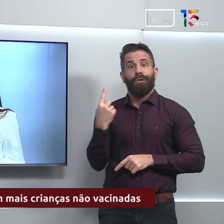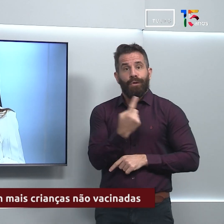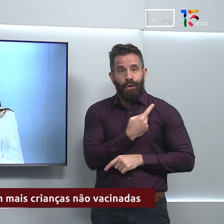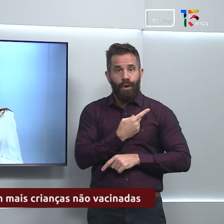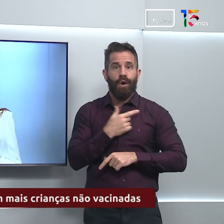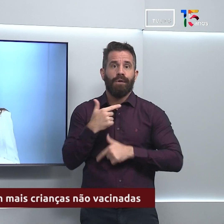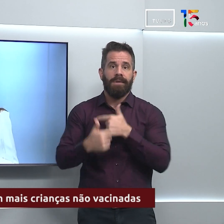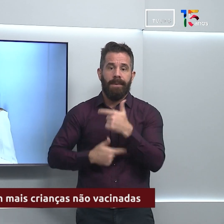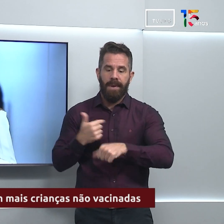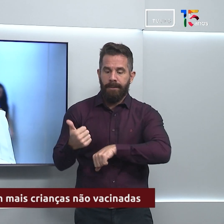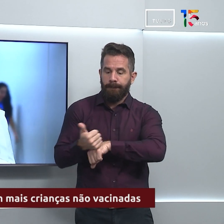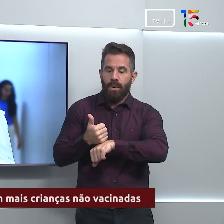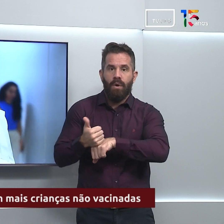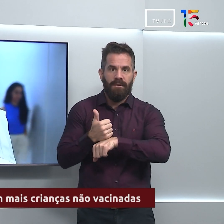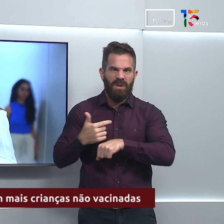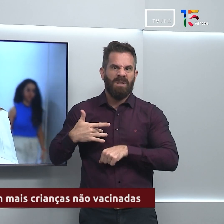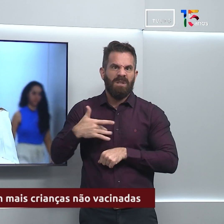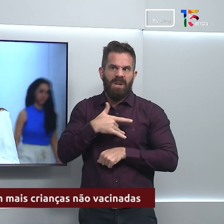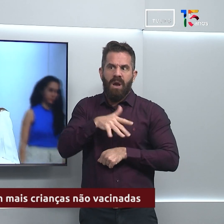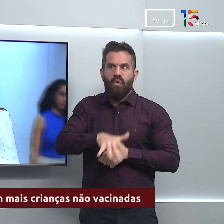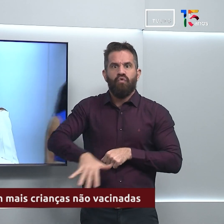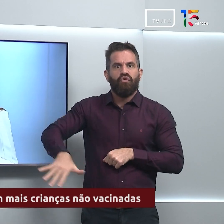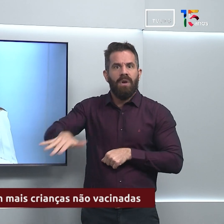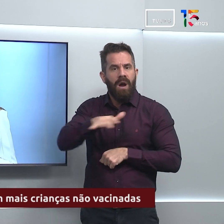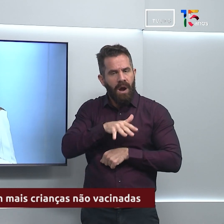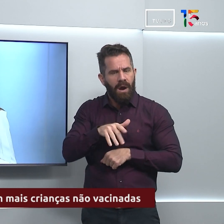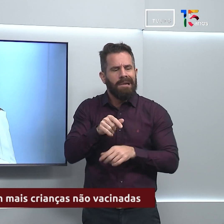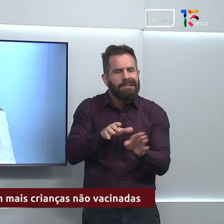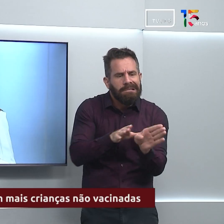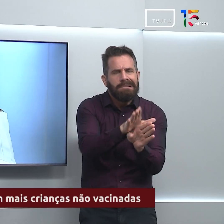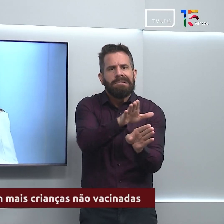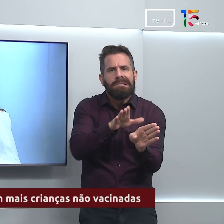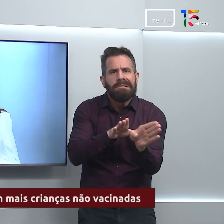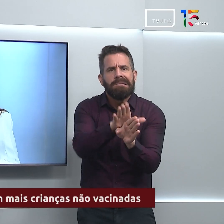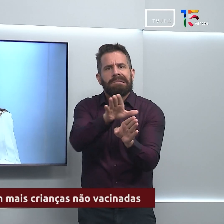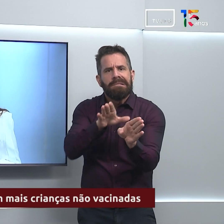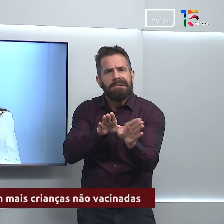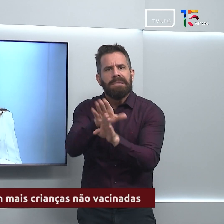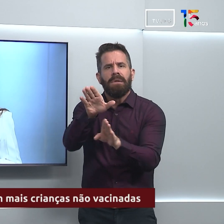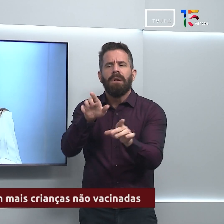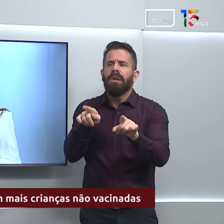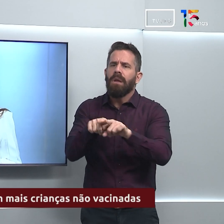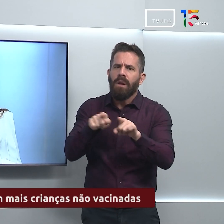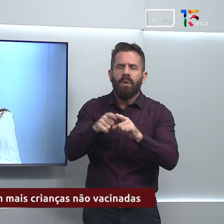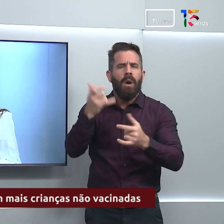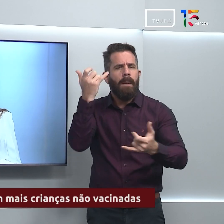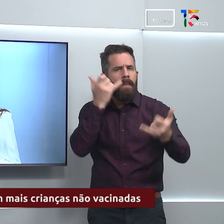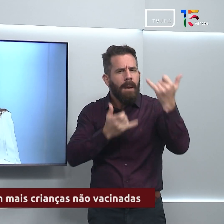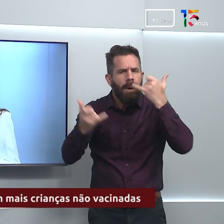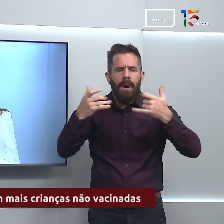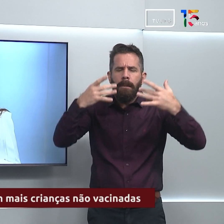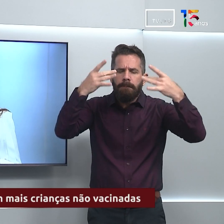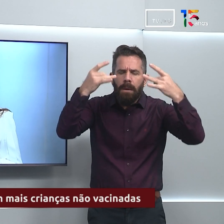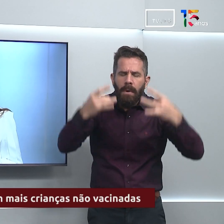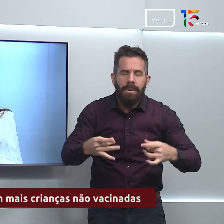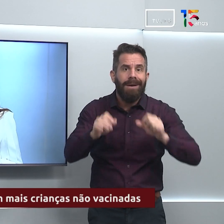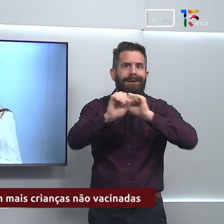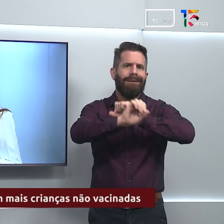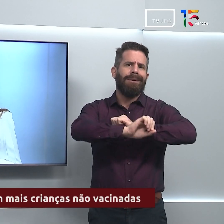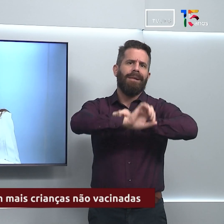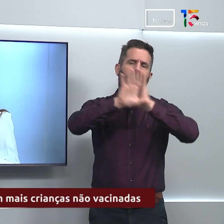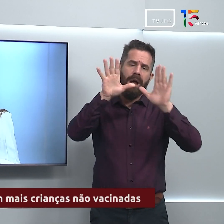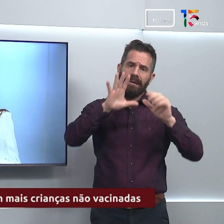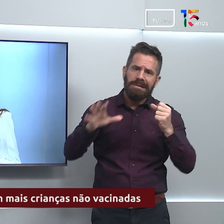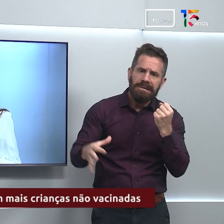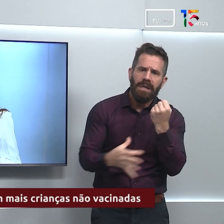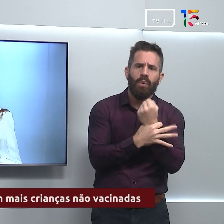saúde, orientar muito bem essas famílias, né, essas pessoas, para que sejam passadas informações seguras em relação às vacinas, que as vacinas são